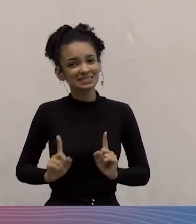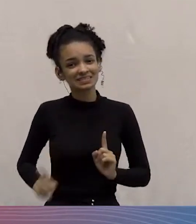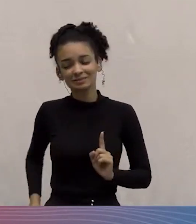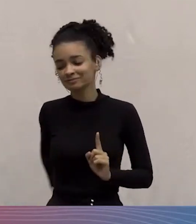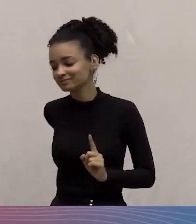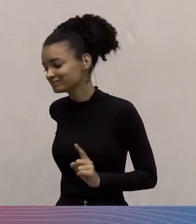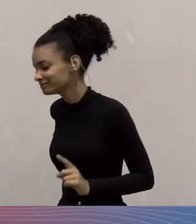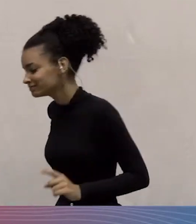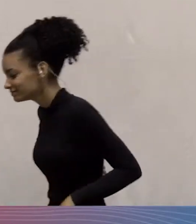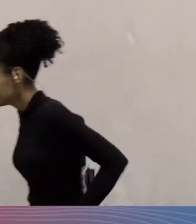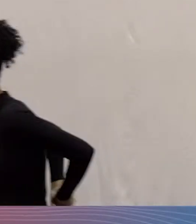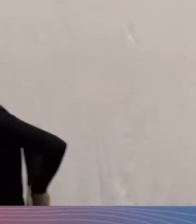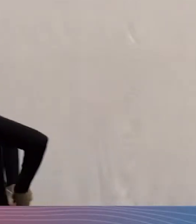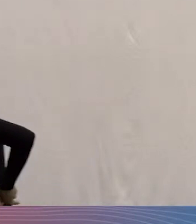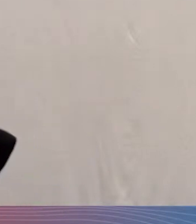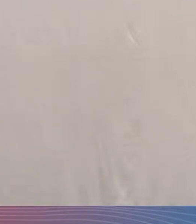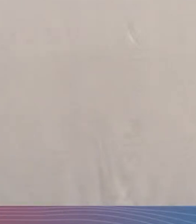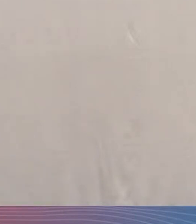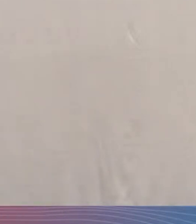Mas